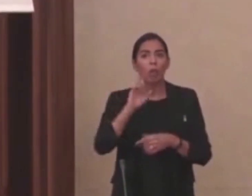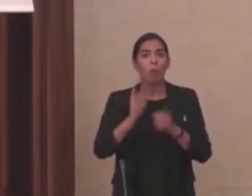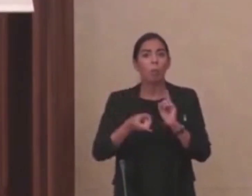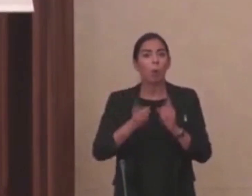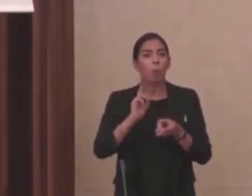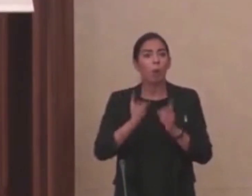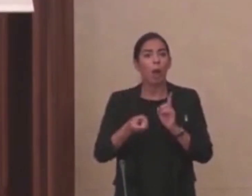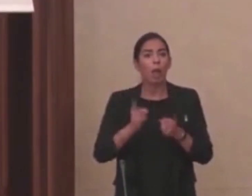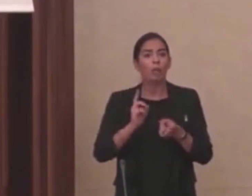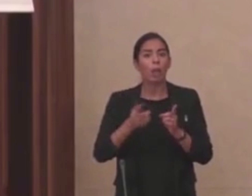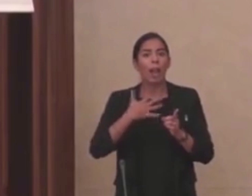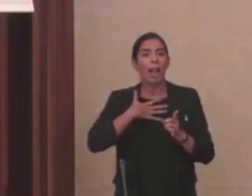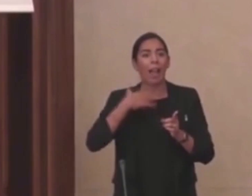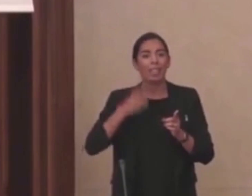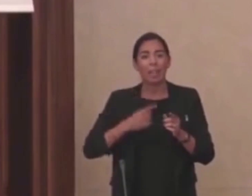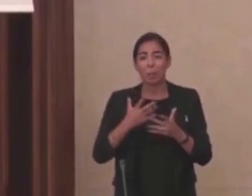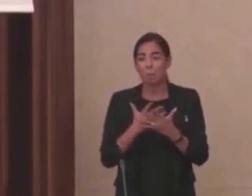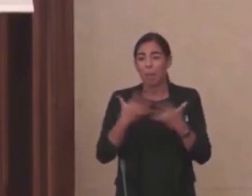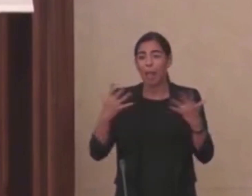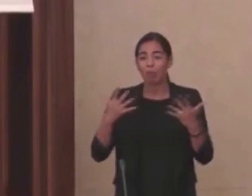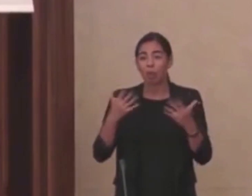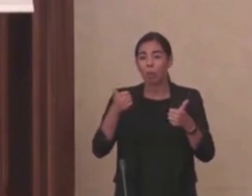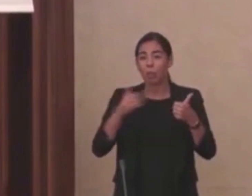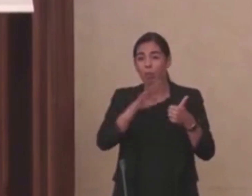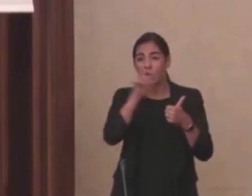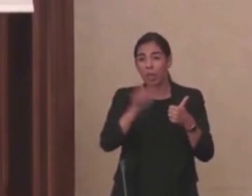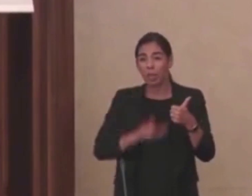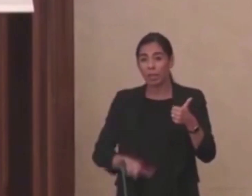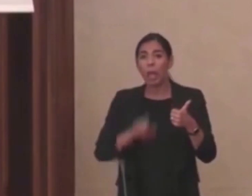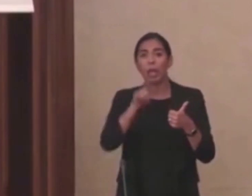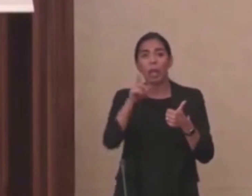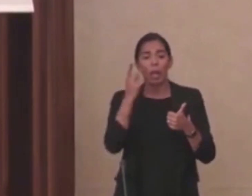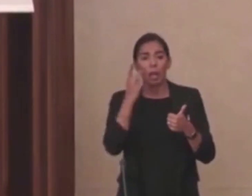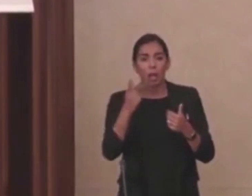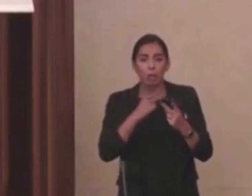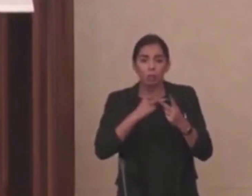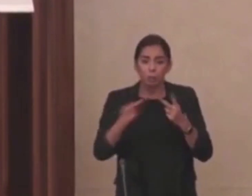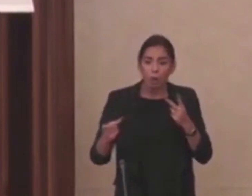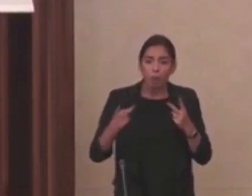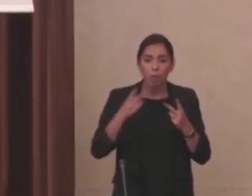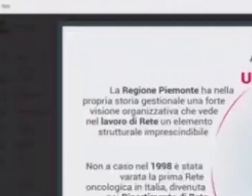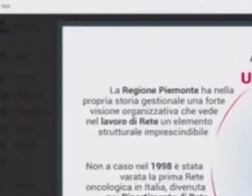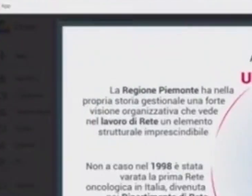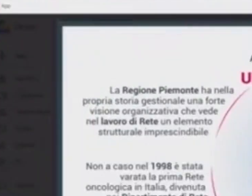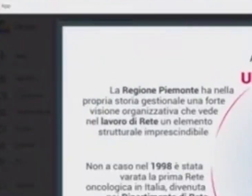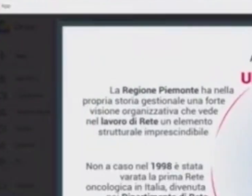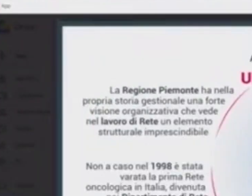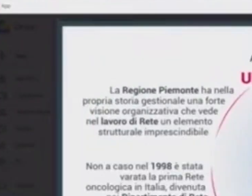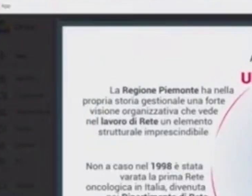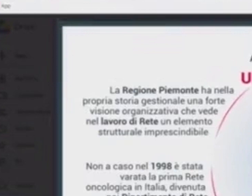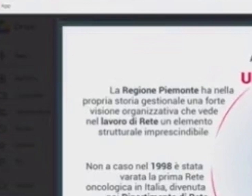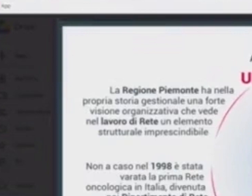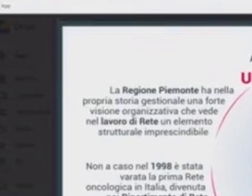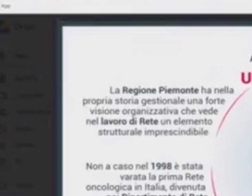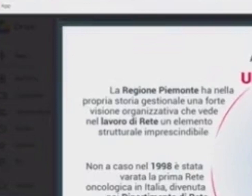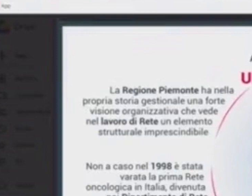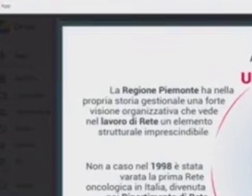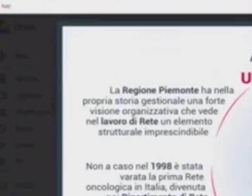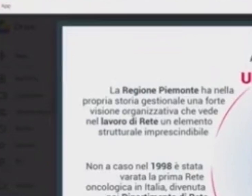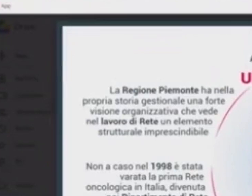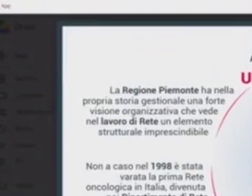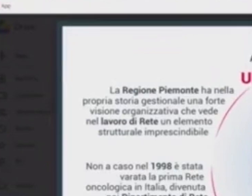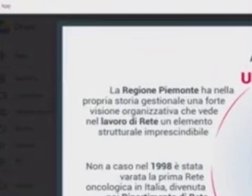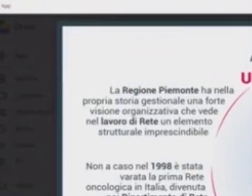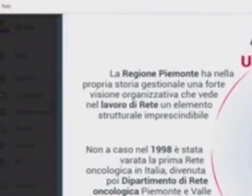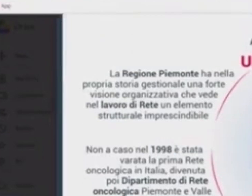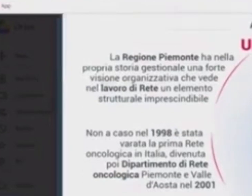tessuto, this is one of diciamo, the consolidato region that di was sinergie worst tra ospedale e impacted, territorio, but che ha it has a potuto very essere good così structure and a very leggermente good più efficace.